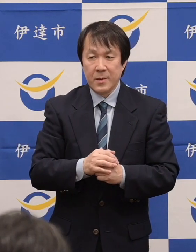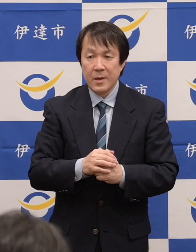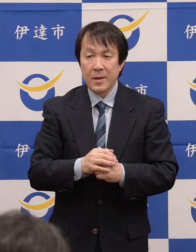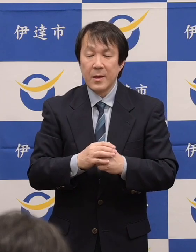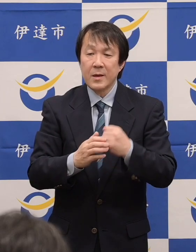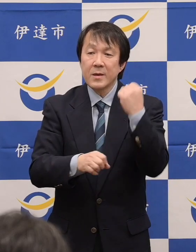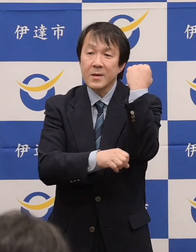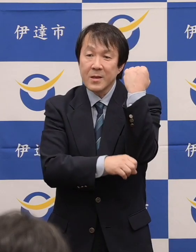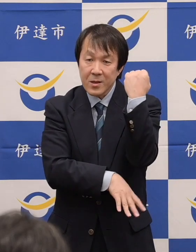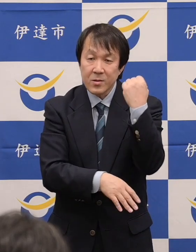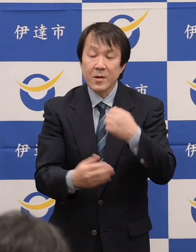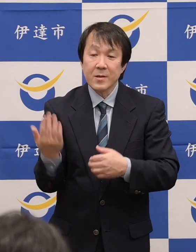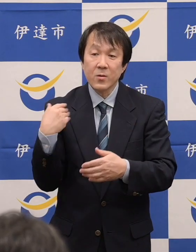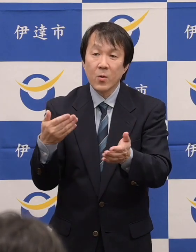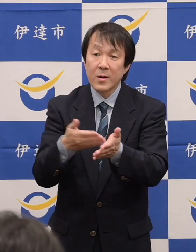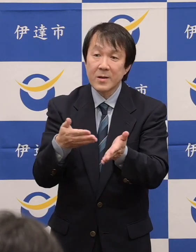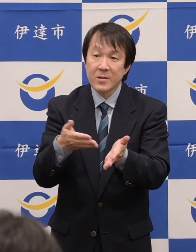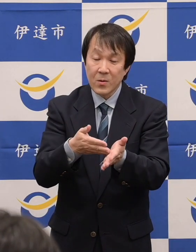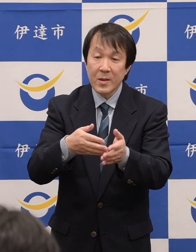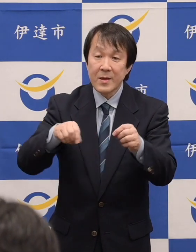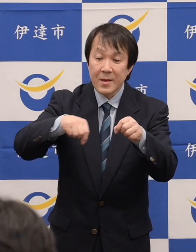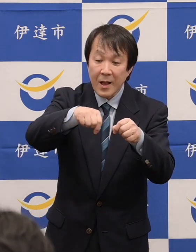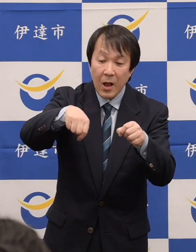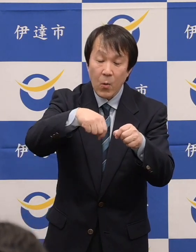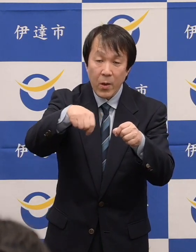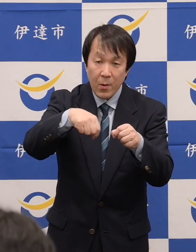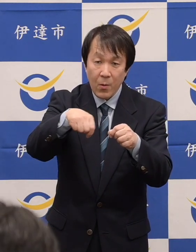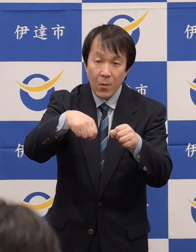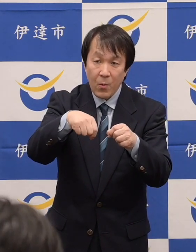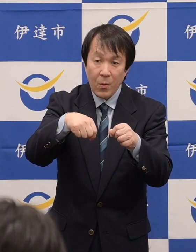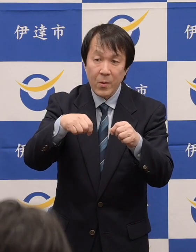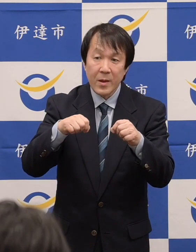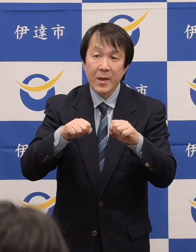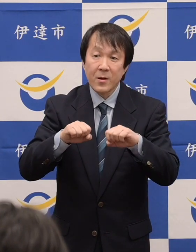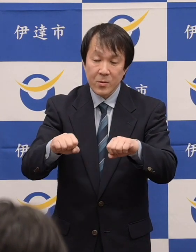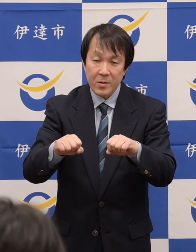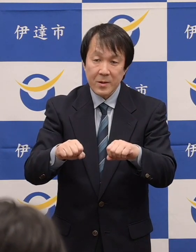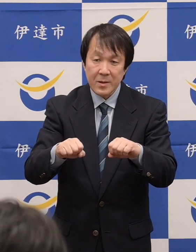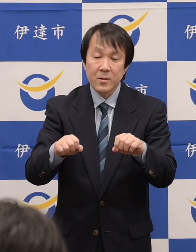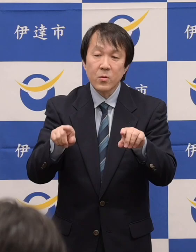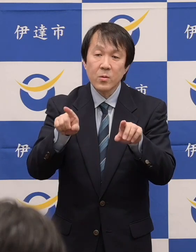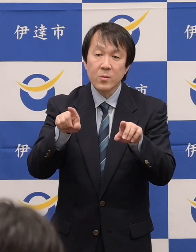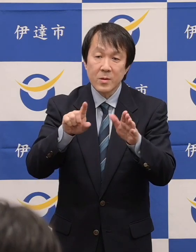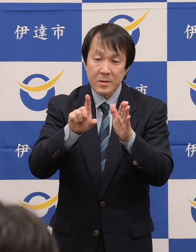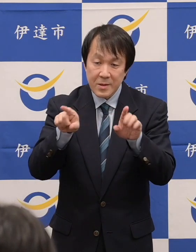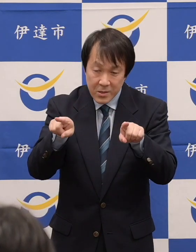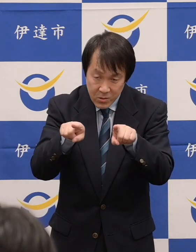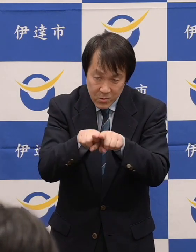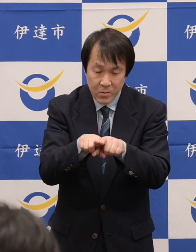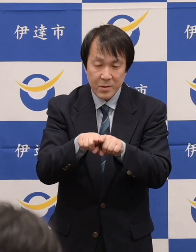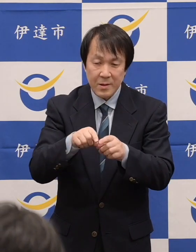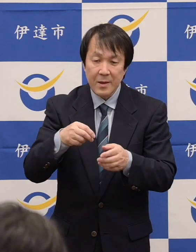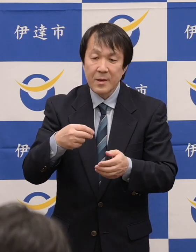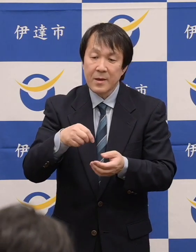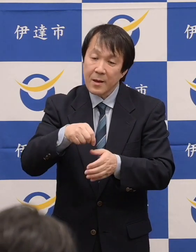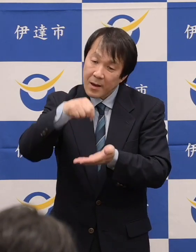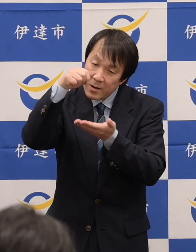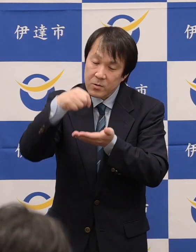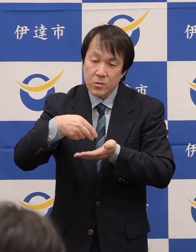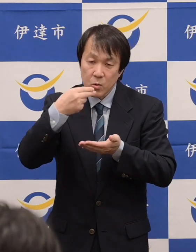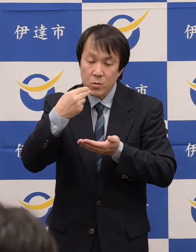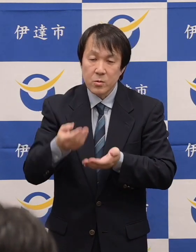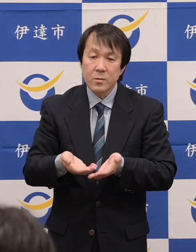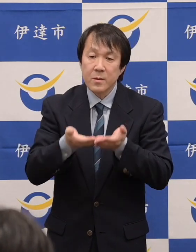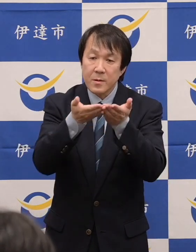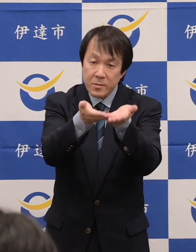ては先ほど申しましたとおり、まあ、カフェをする上で、まあ、軽食を作成するという場所として、事業者